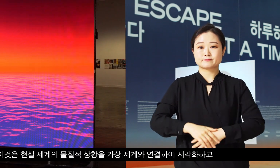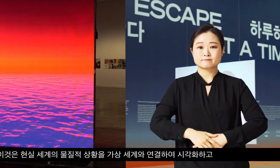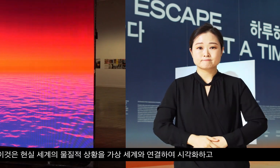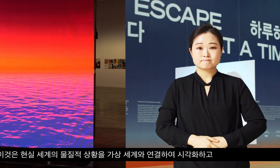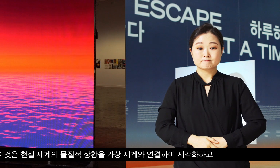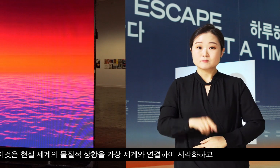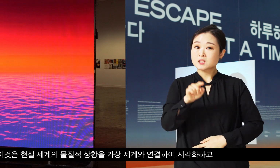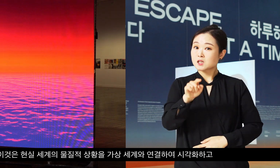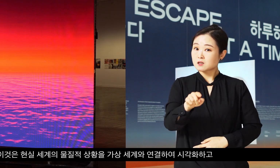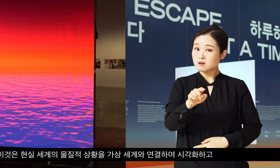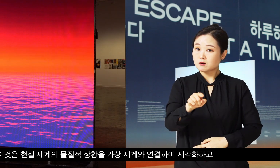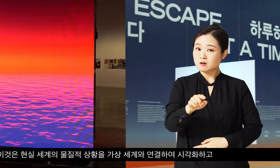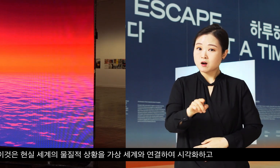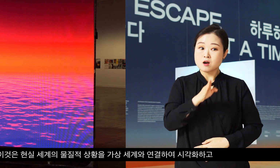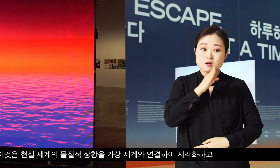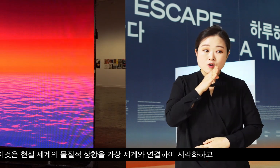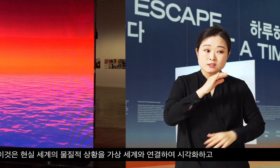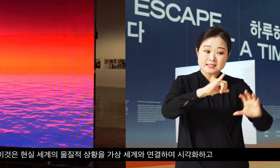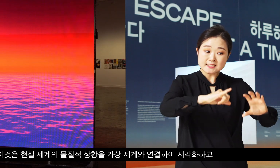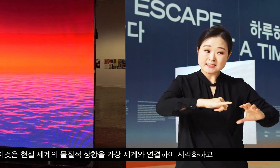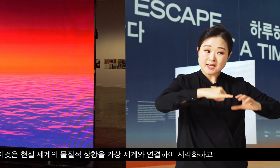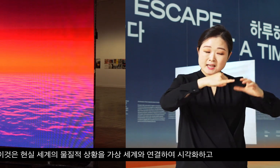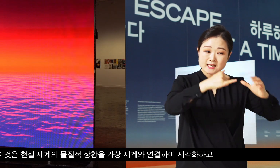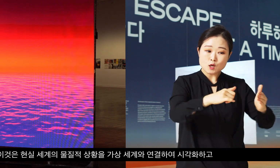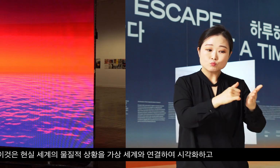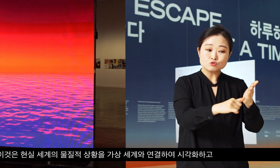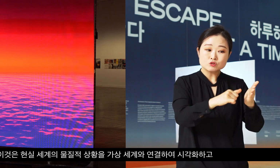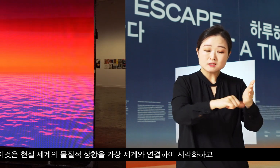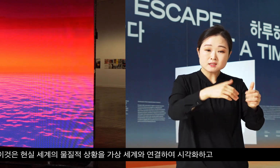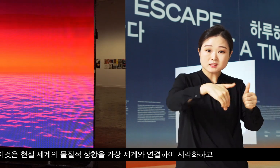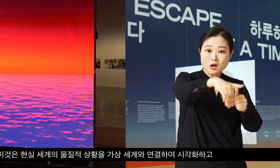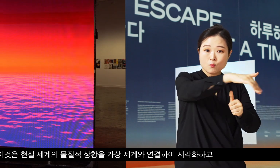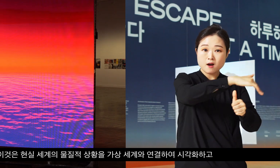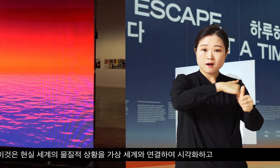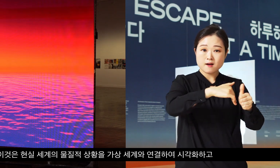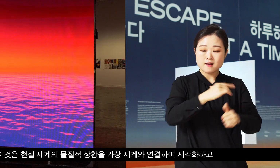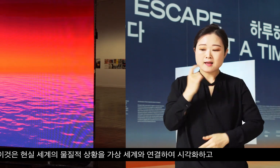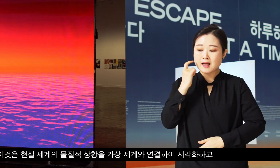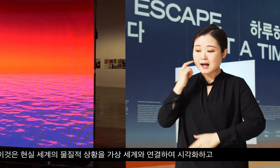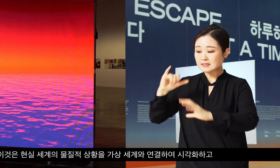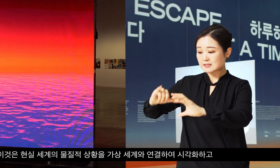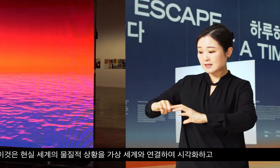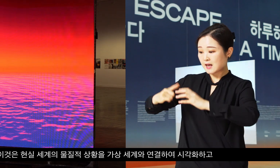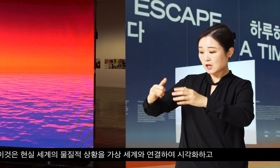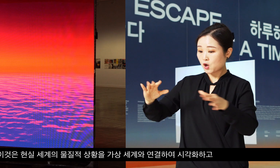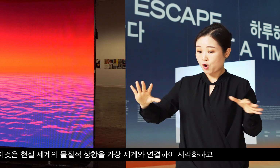이것은 현실 세계의 물질적 상황을 가상 세계와 연결하여 시각화하고